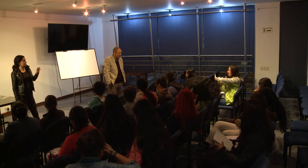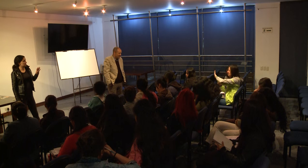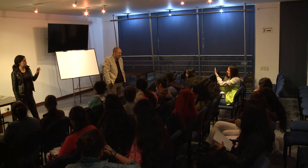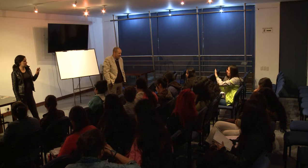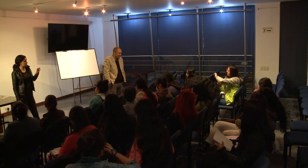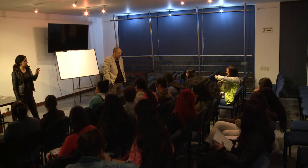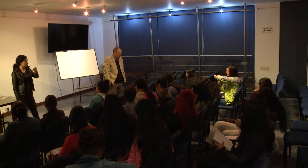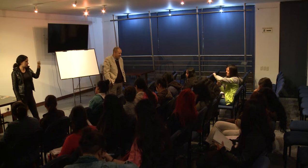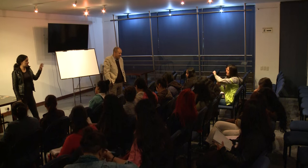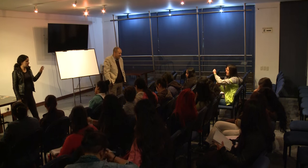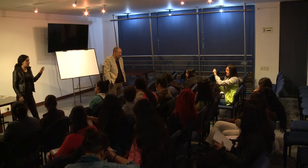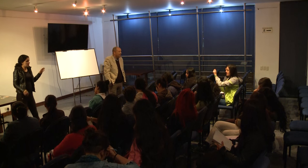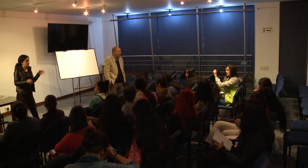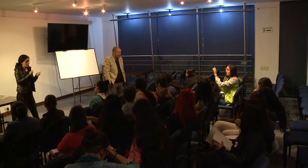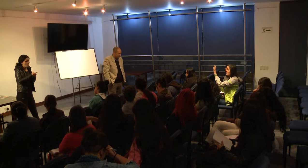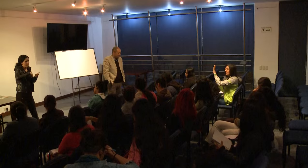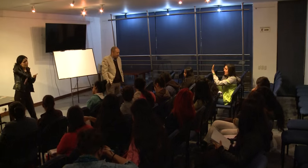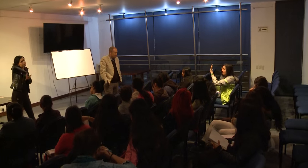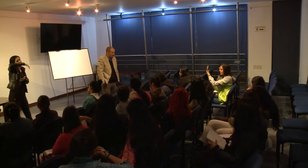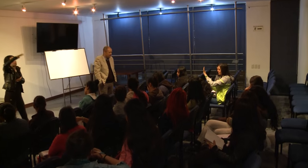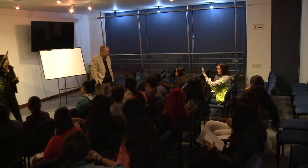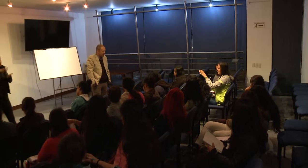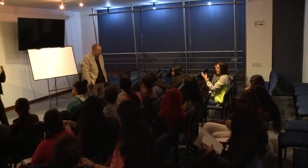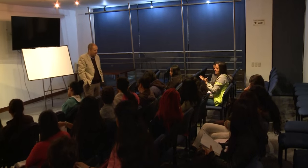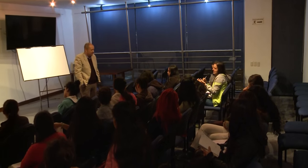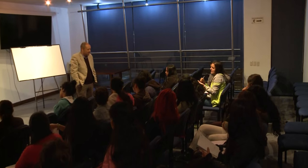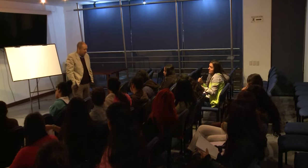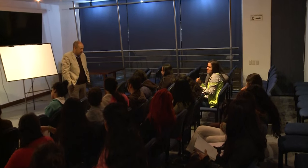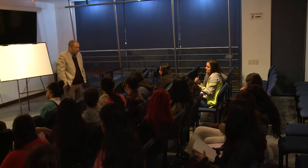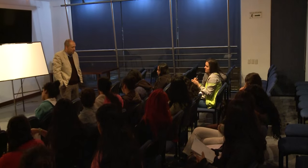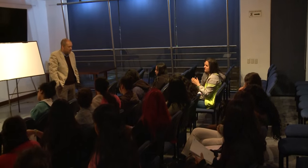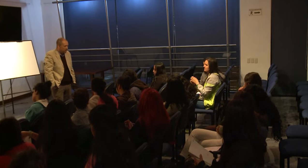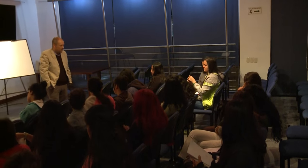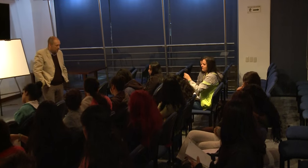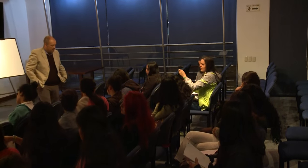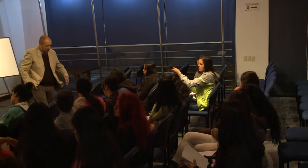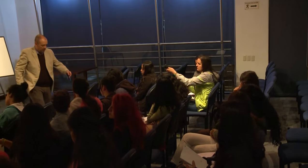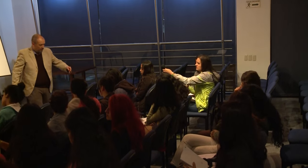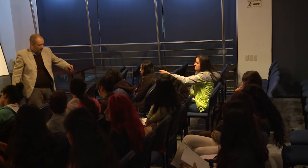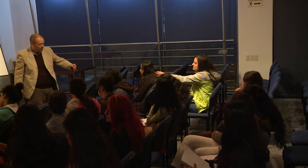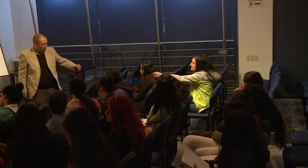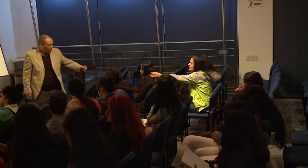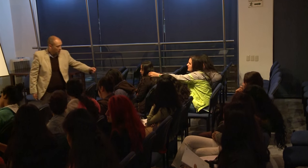uno está pintando, pero también está trazando y dándole forma a algo.